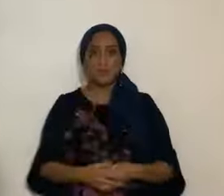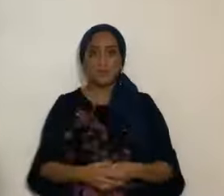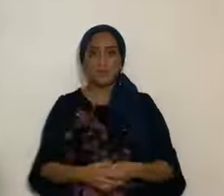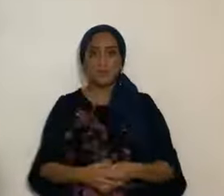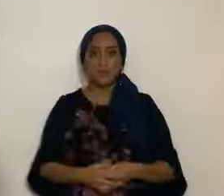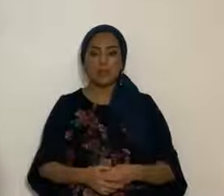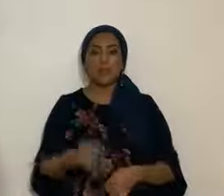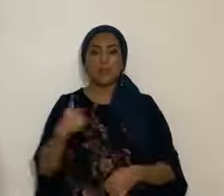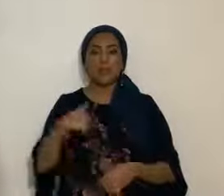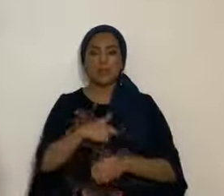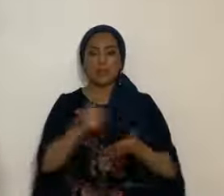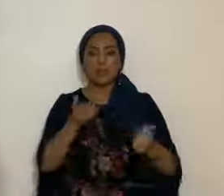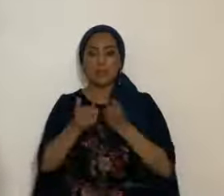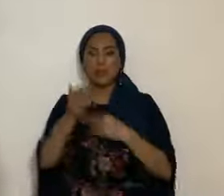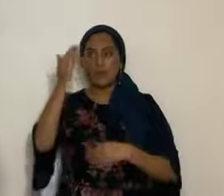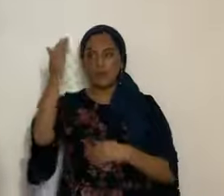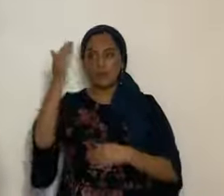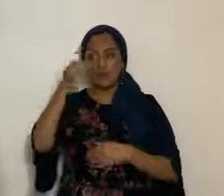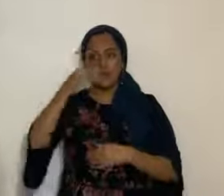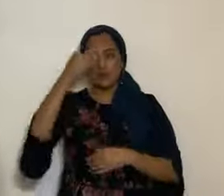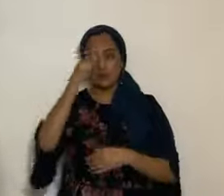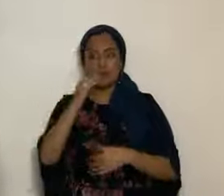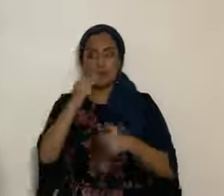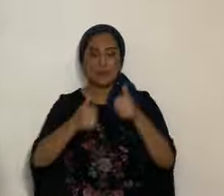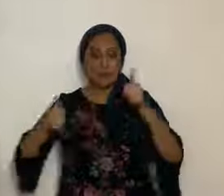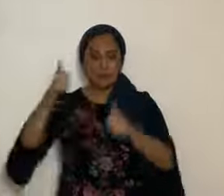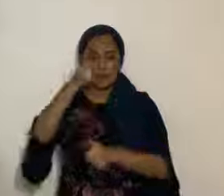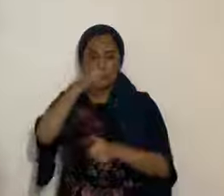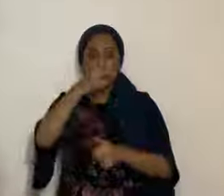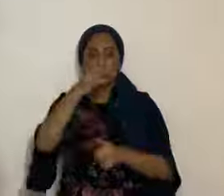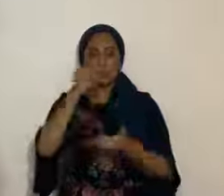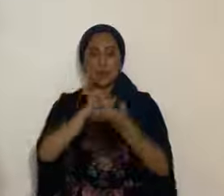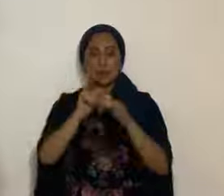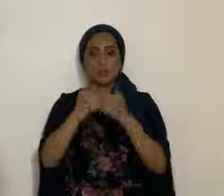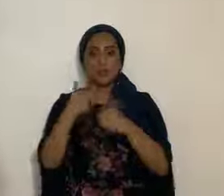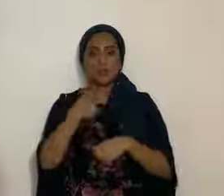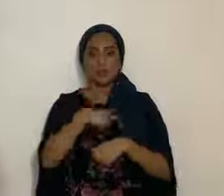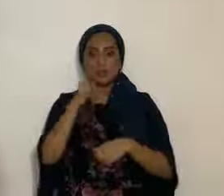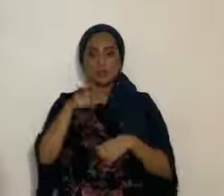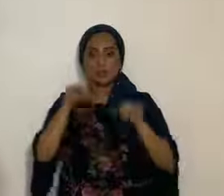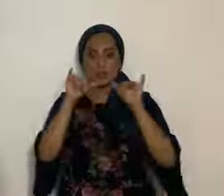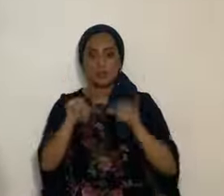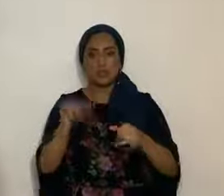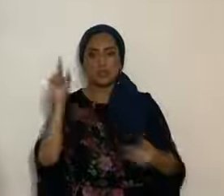somos siervos del Elohim Altísimo, y así debemos de permanecer hasta su venida.